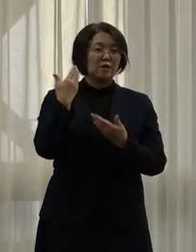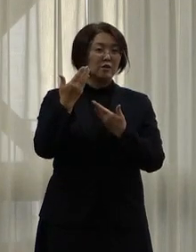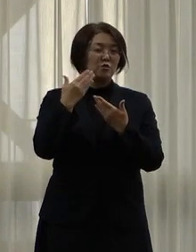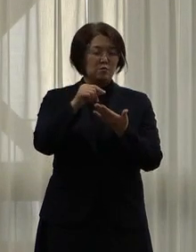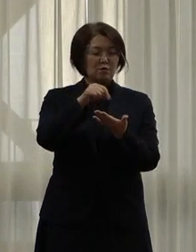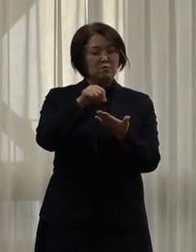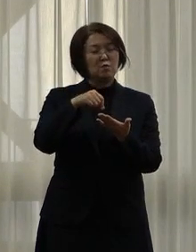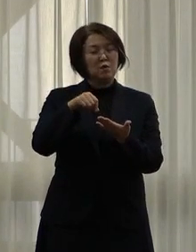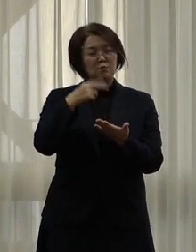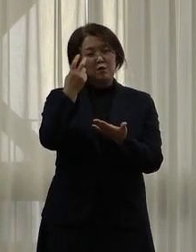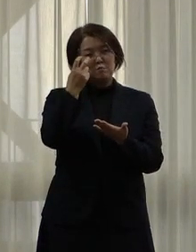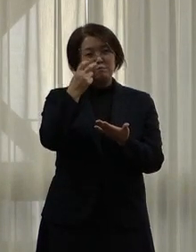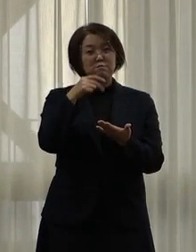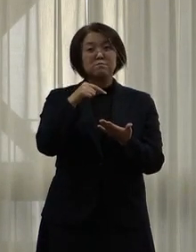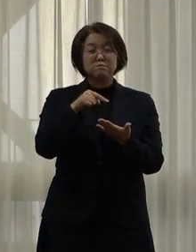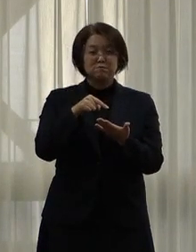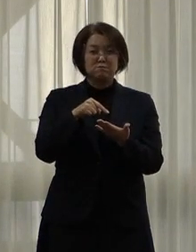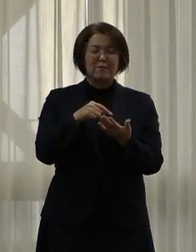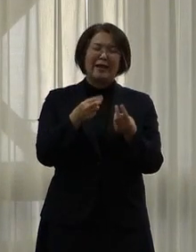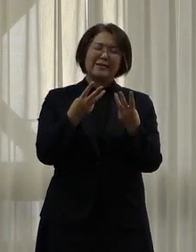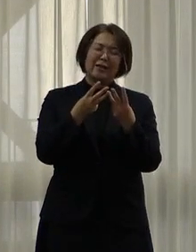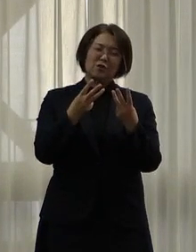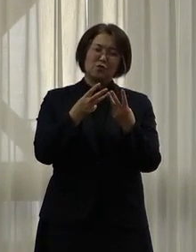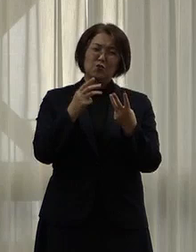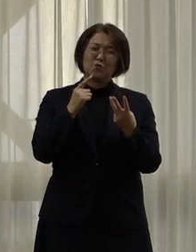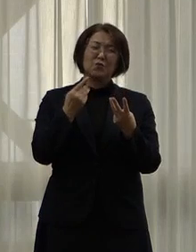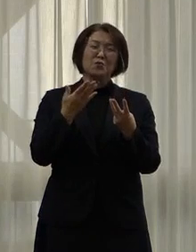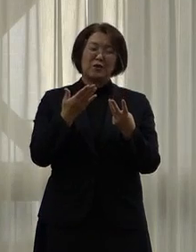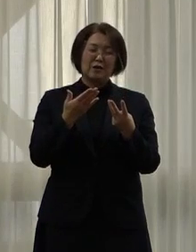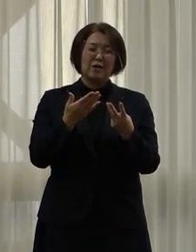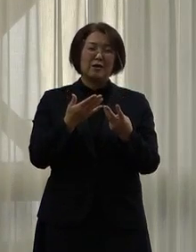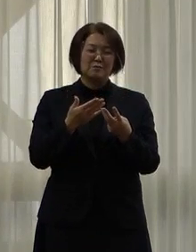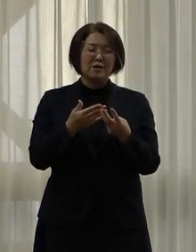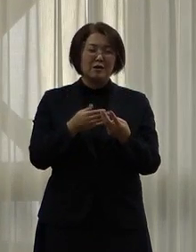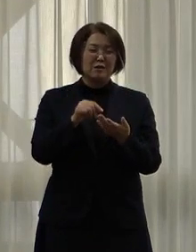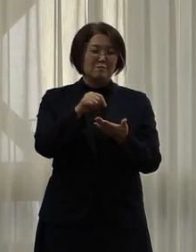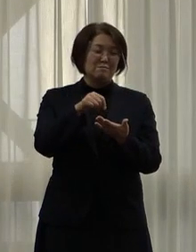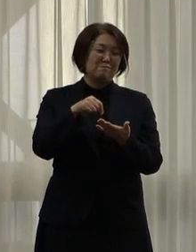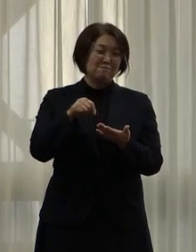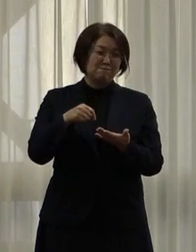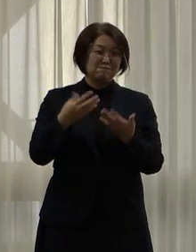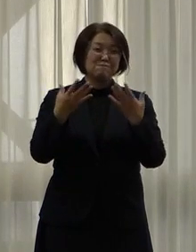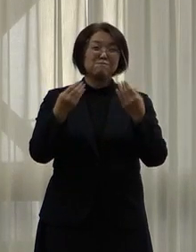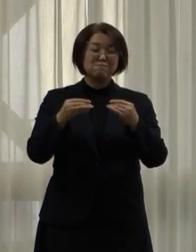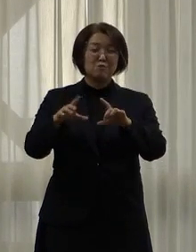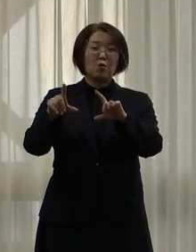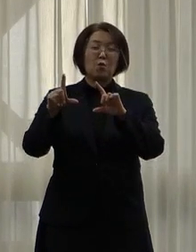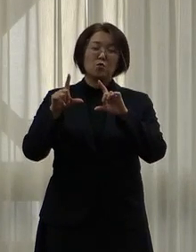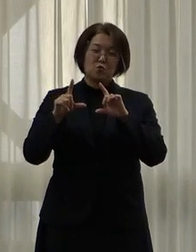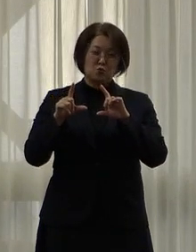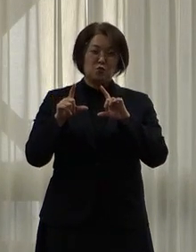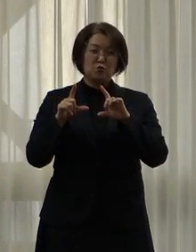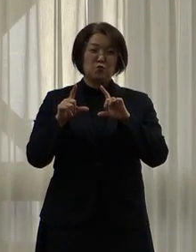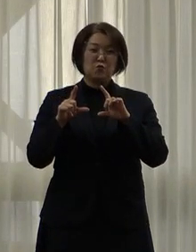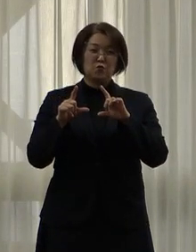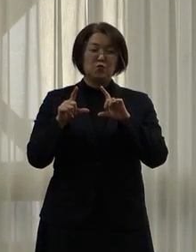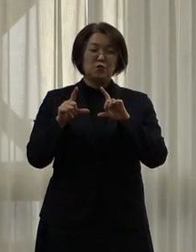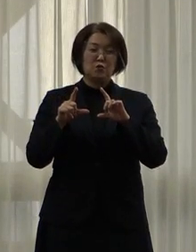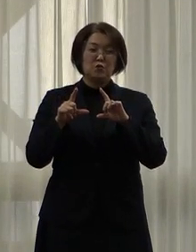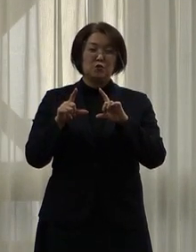答えてみて、点数というか点数競うものでもないんですが、何点でしたよという報告というか、